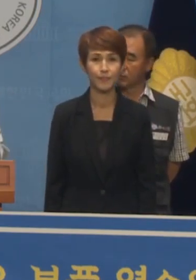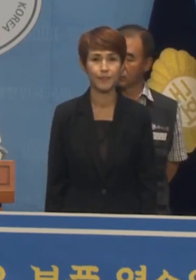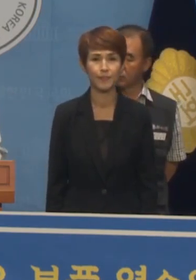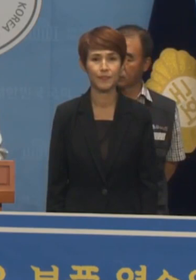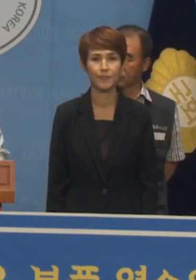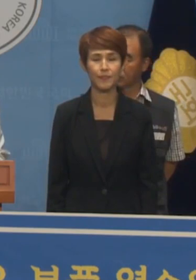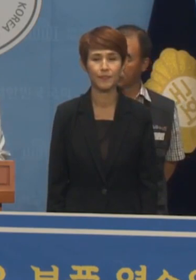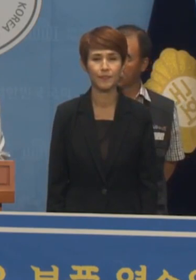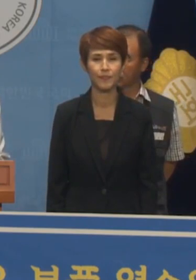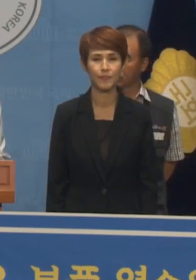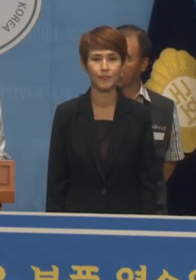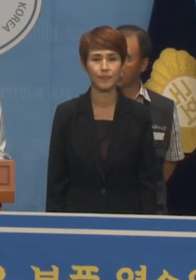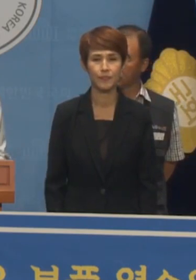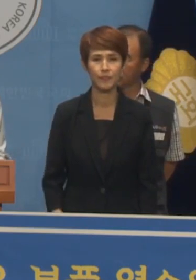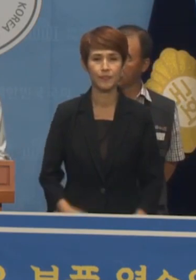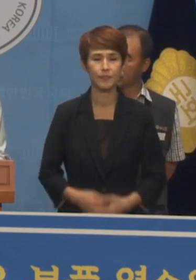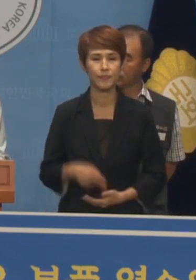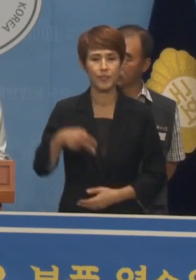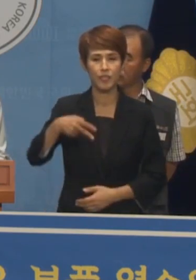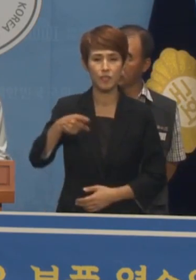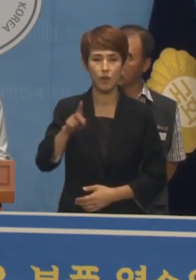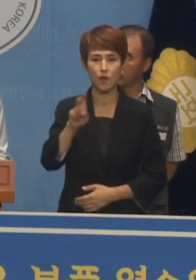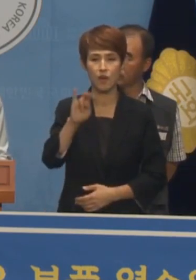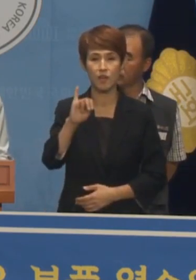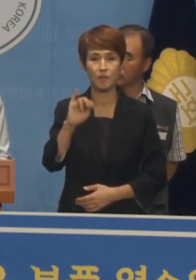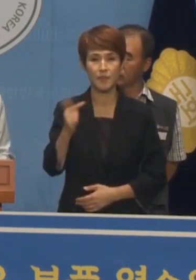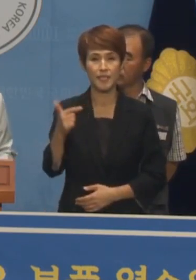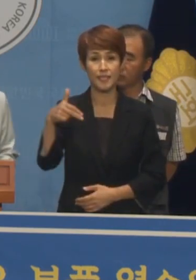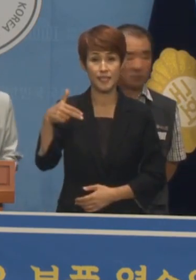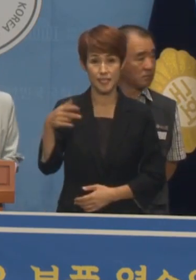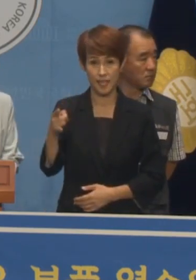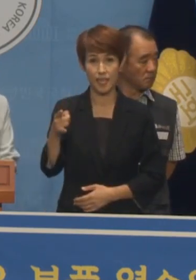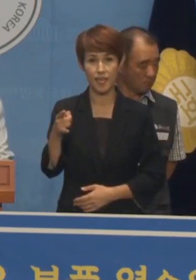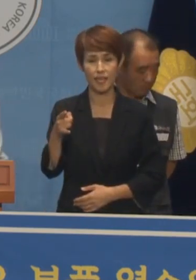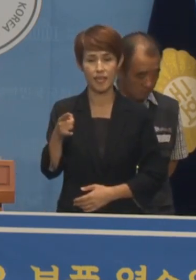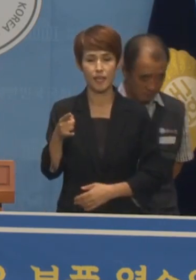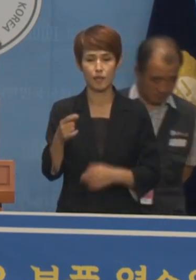예, 다음으로 서민재 부분회장님 말씀 있겠습니다.